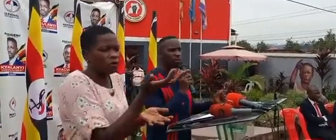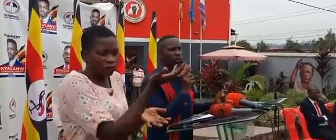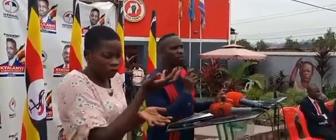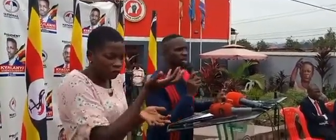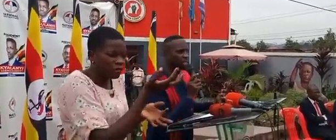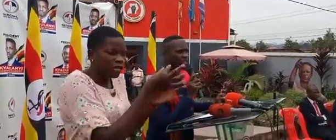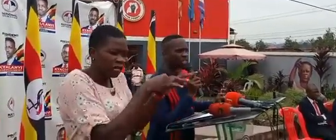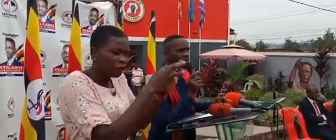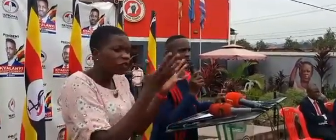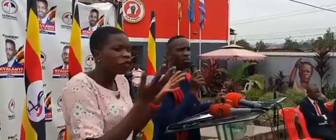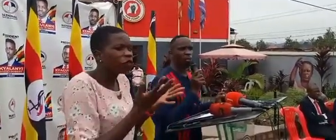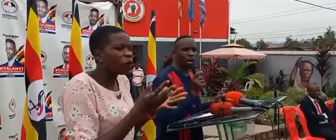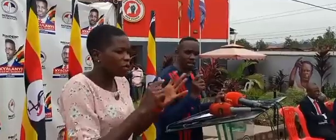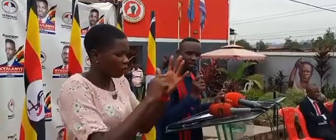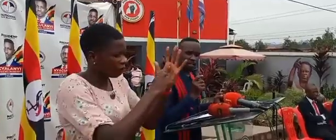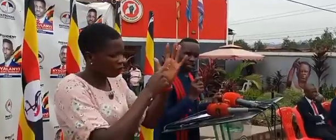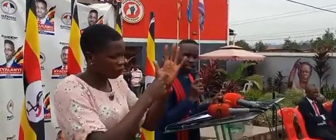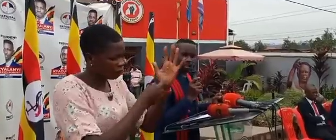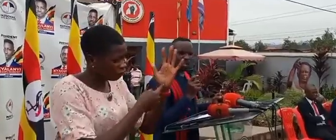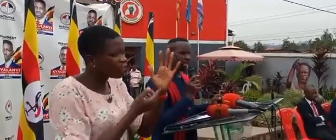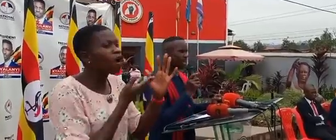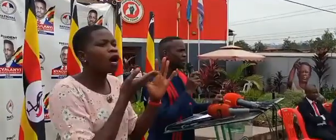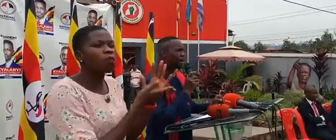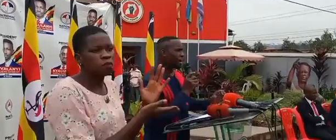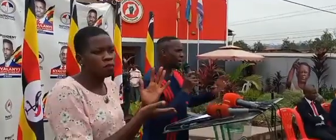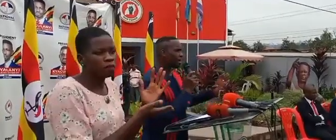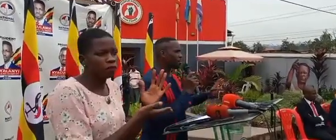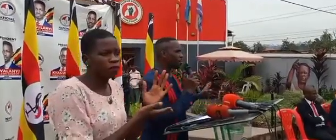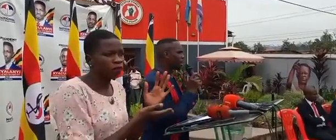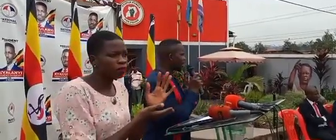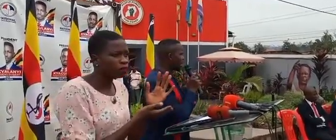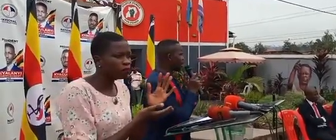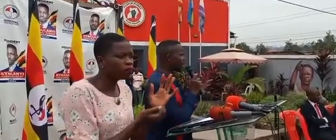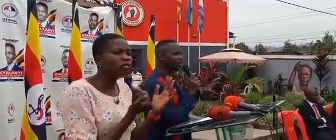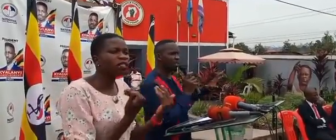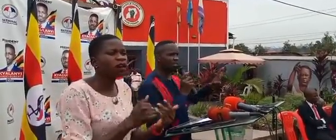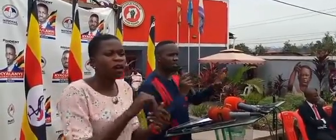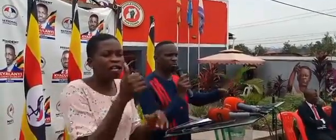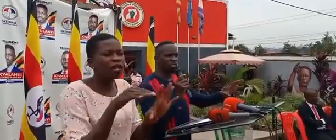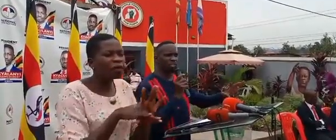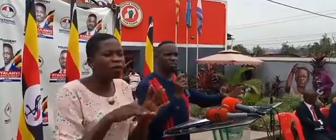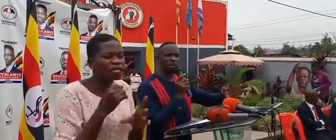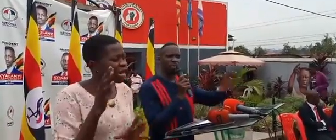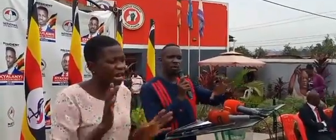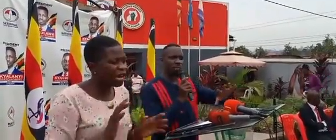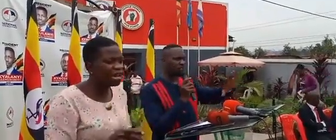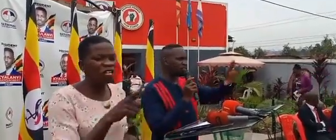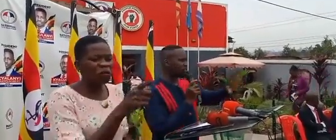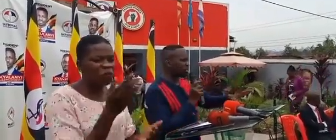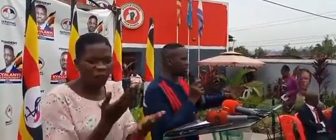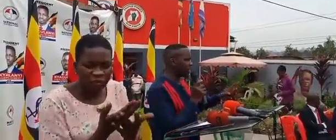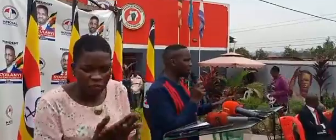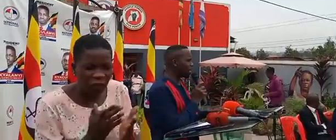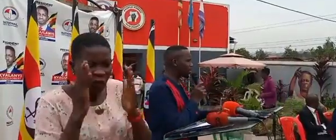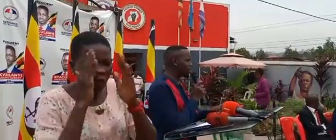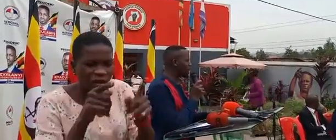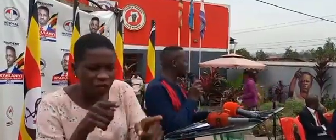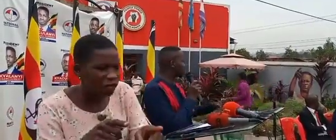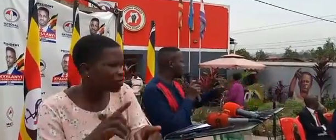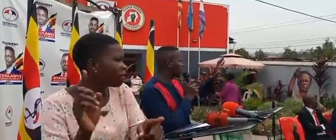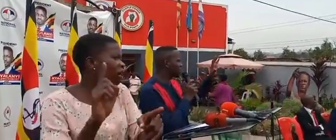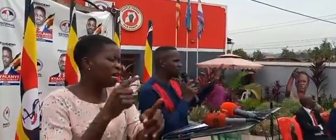somamu, muna itezidi mugumba. Na ye, bagala katibuyo mwabe, nainga yogena ku petition Z, mauli le petition Z ya chingenda